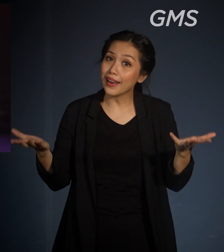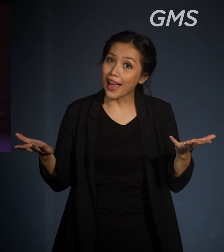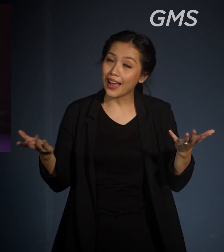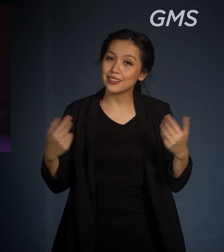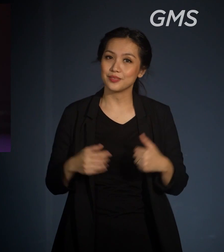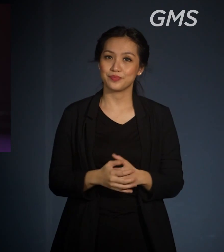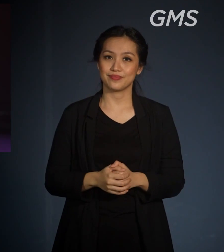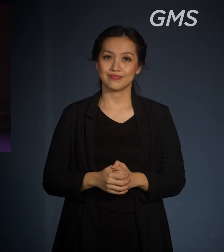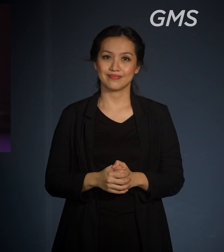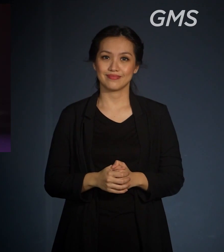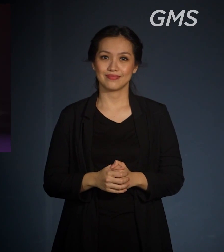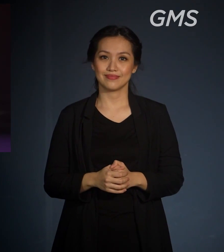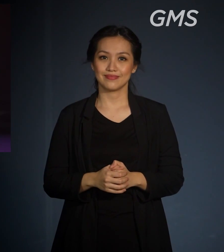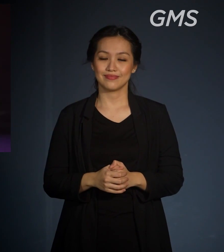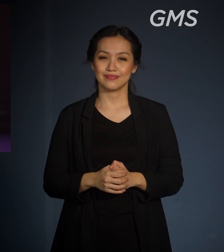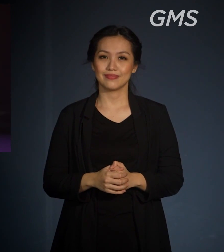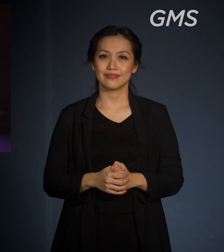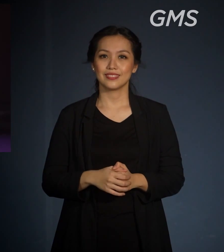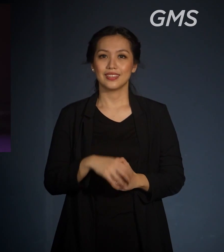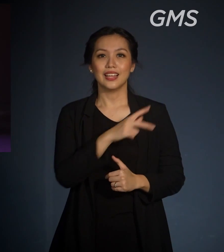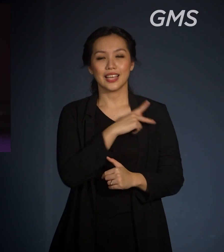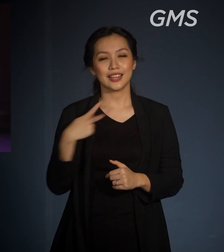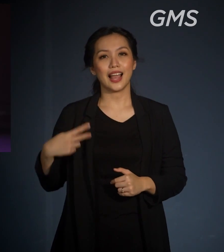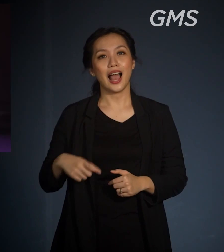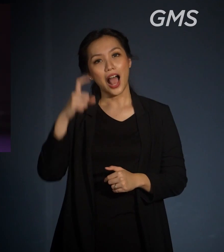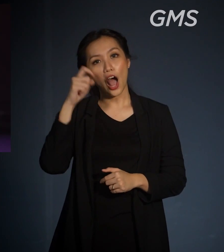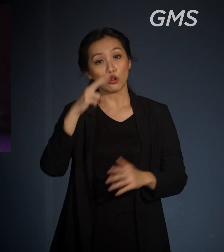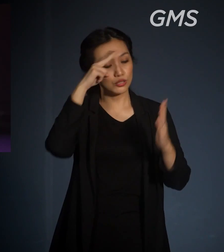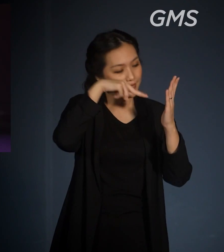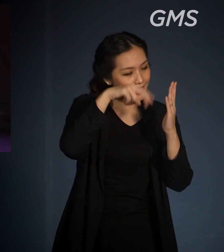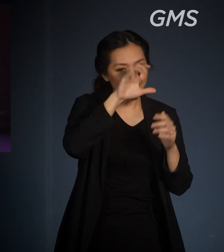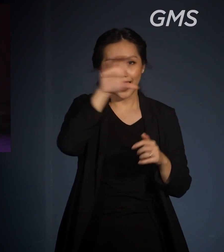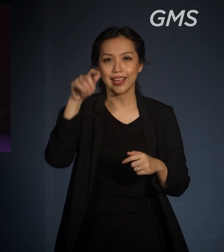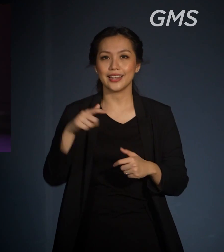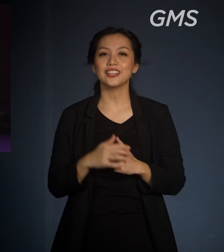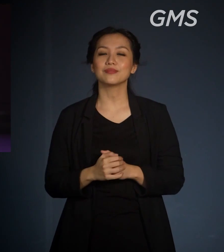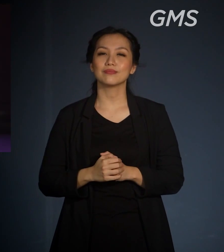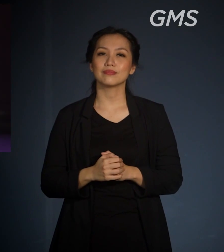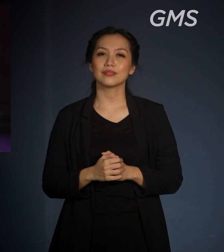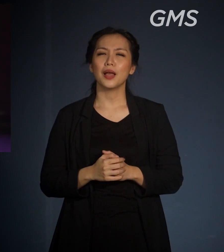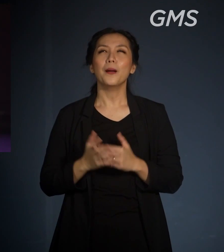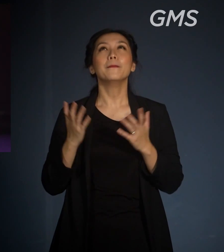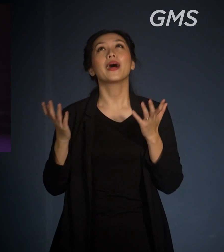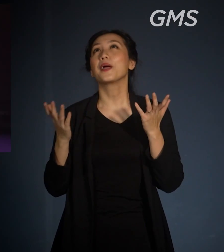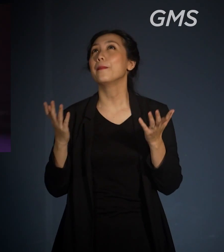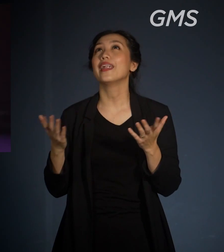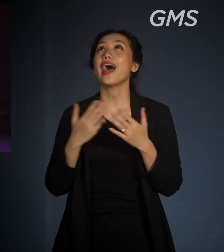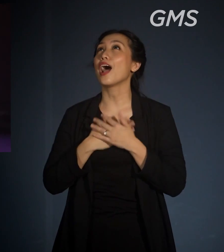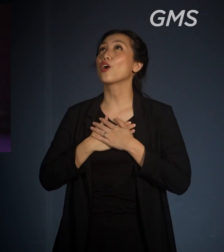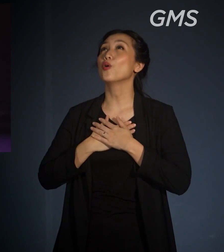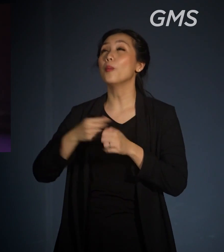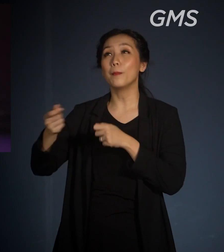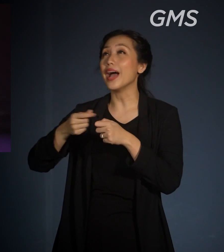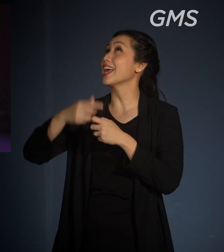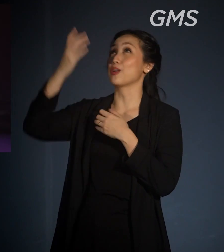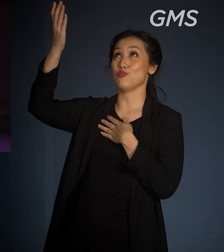Respon kita harusnya, kita kutip ayat ini dan jadikan pertanyaan bagi diri kita. Gimana aku bisa balas segala